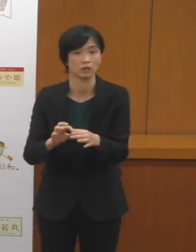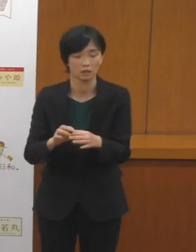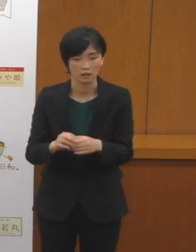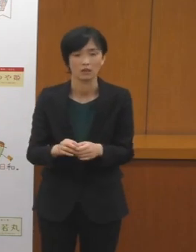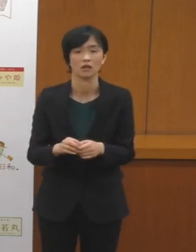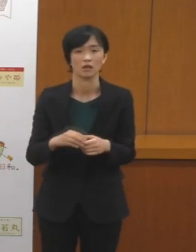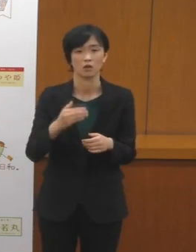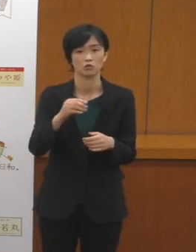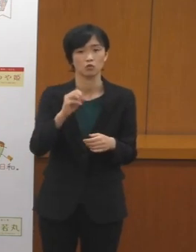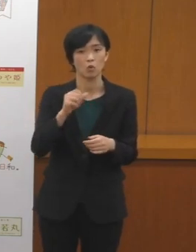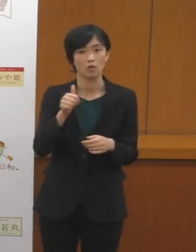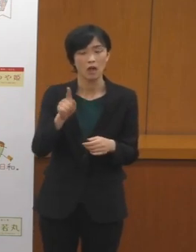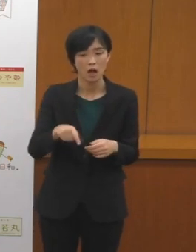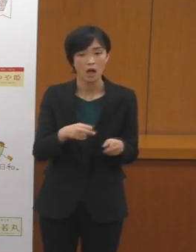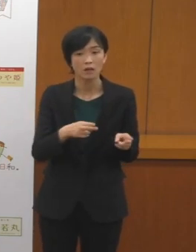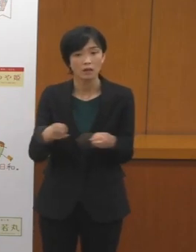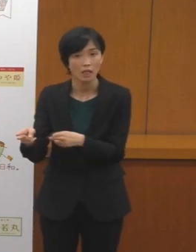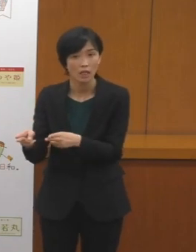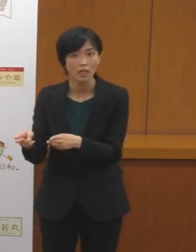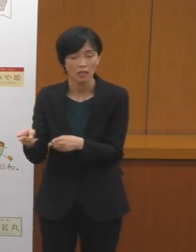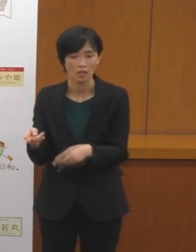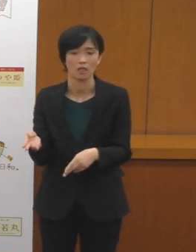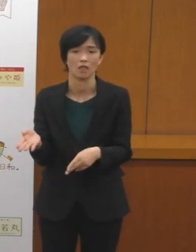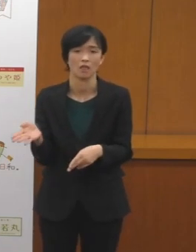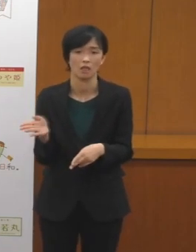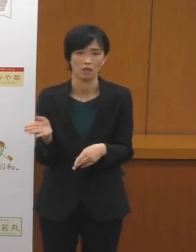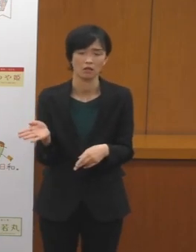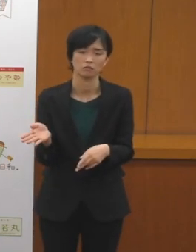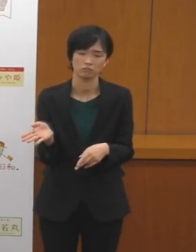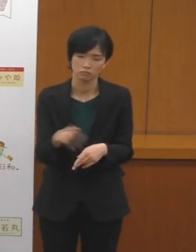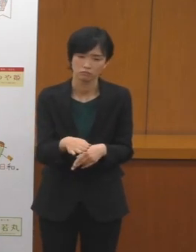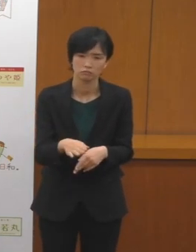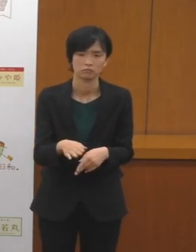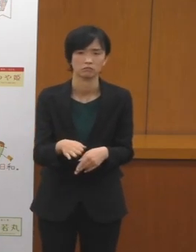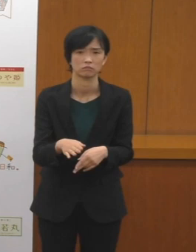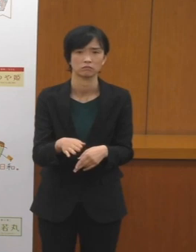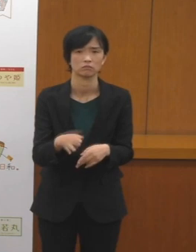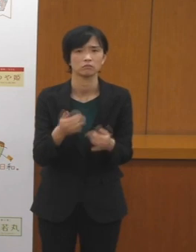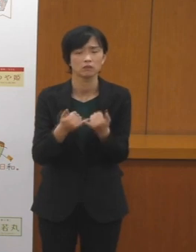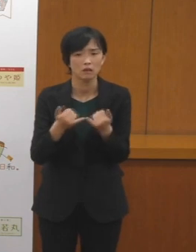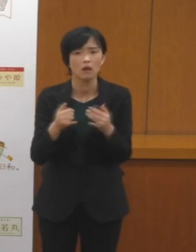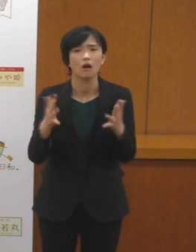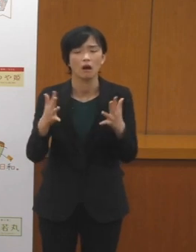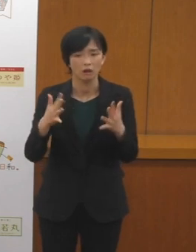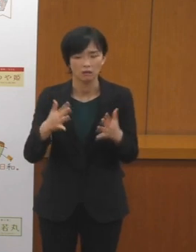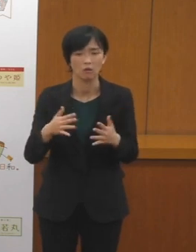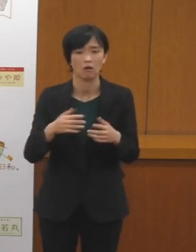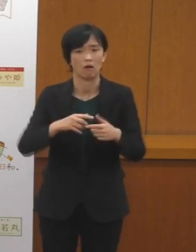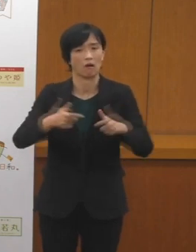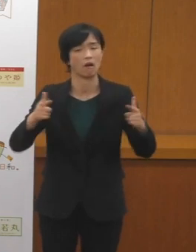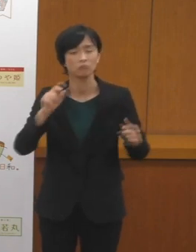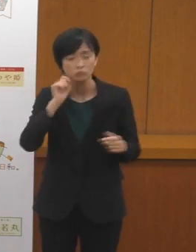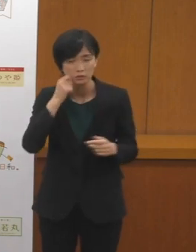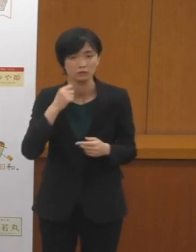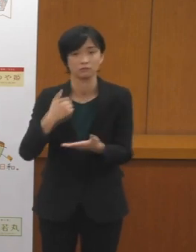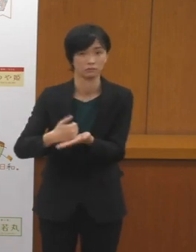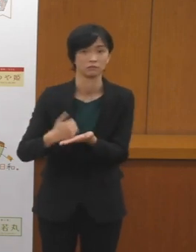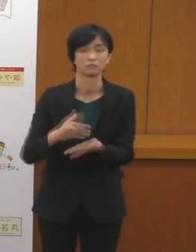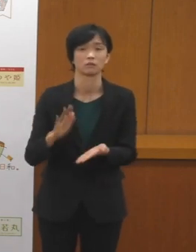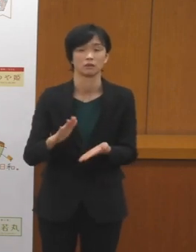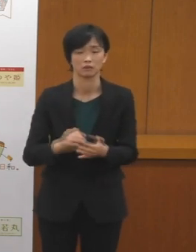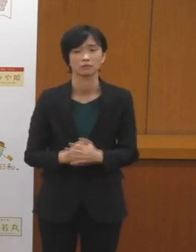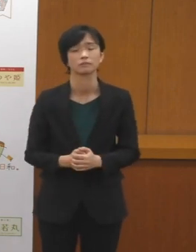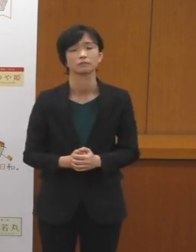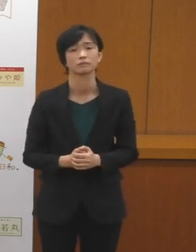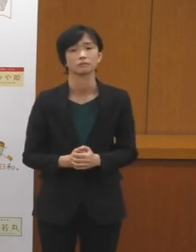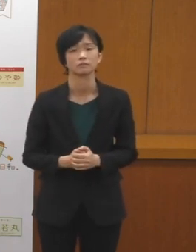クォーター制を導入を導入するなどしなければ一気に進まないのではないかというご見解を示されたわけですけどもはいこれ